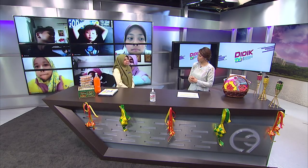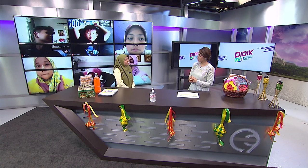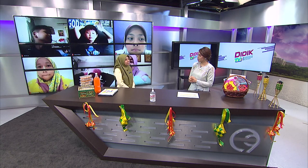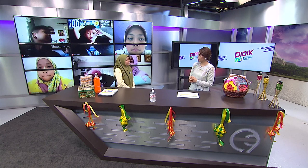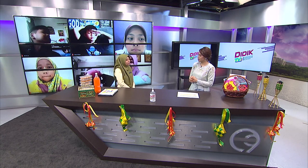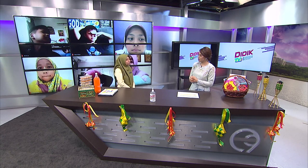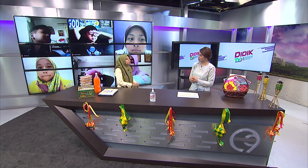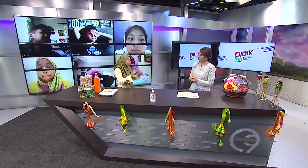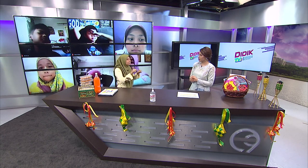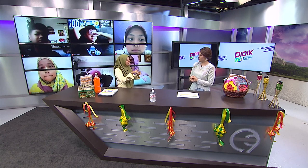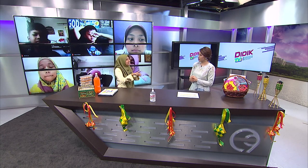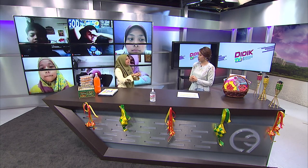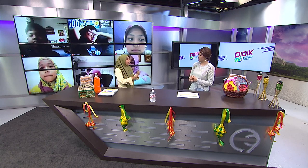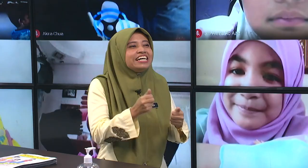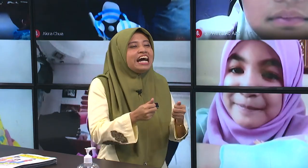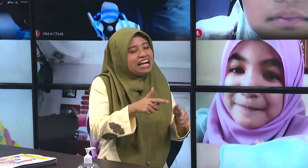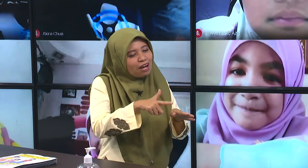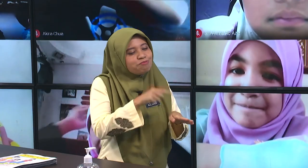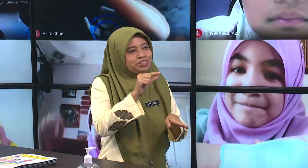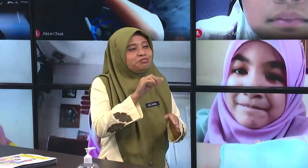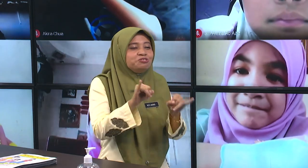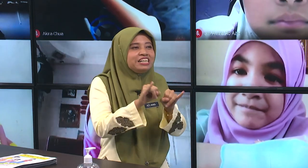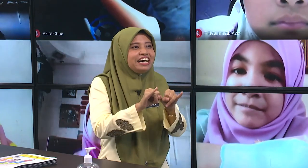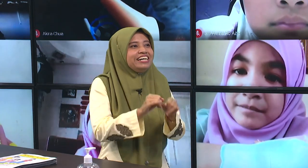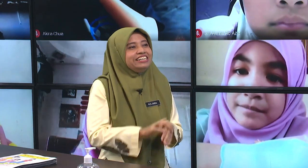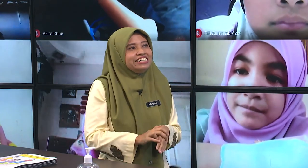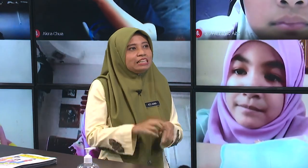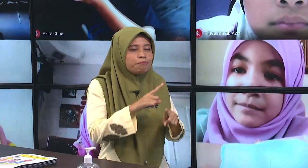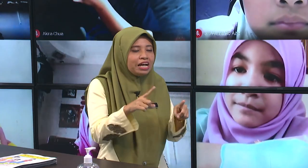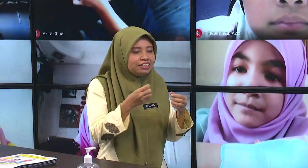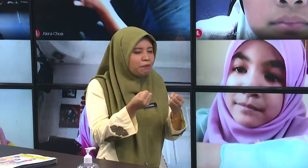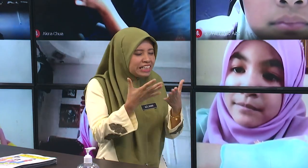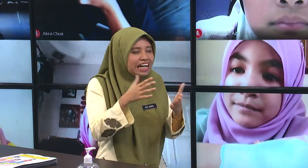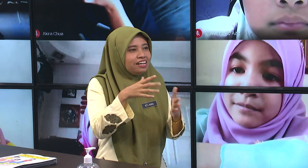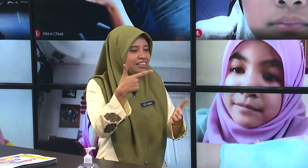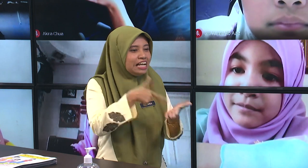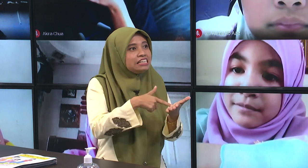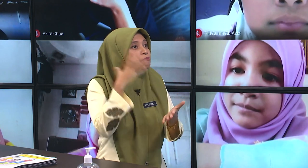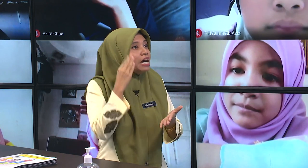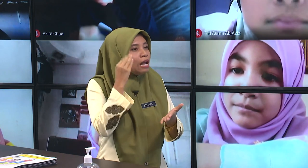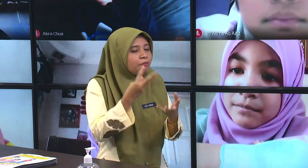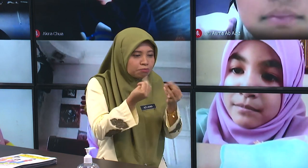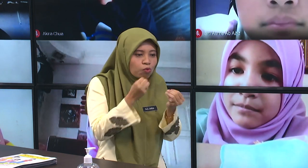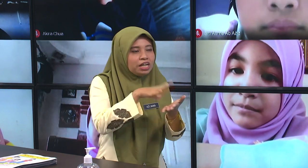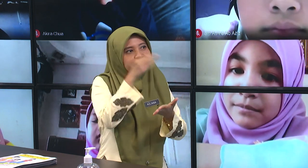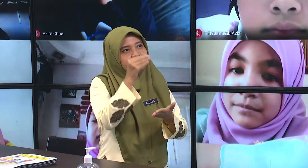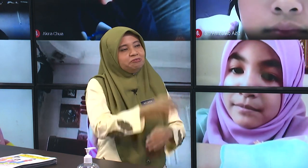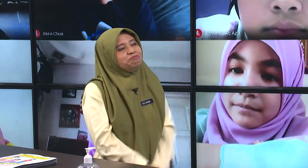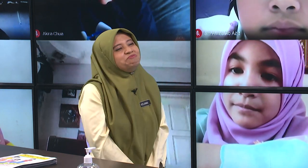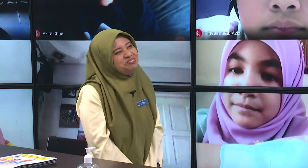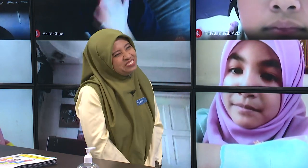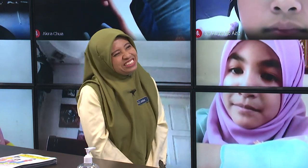subjek ni? Bolehlah agak lama juga. Tapi ada banyak lagi pengalaman mahu